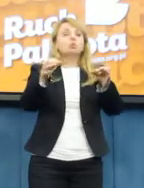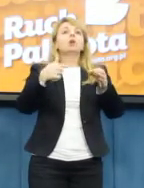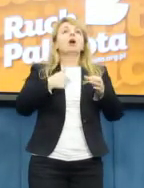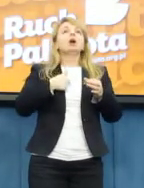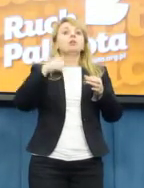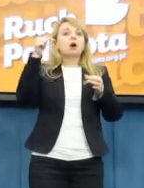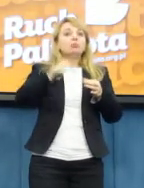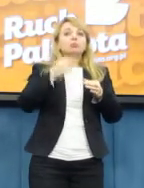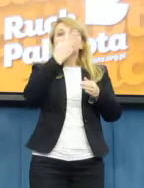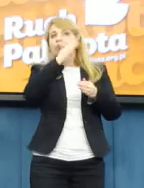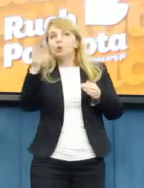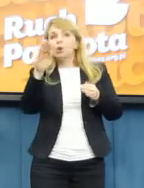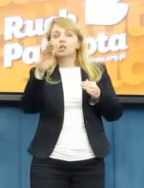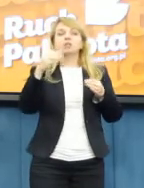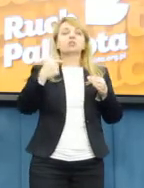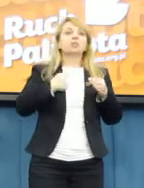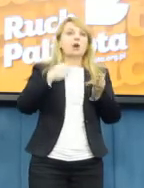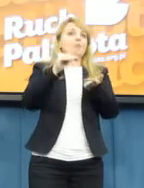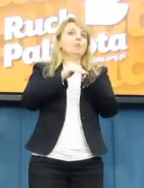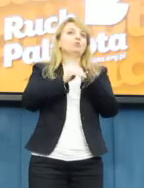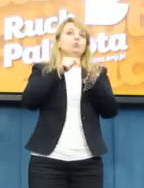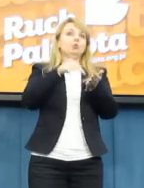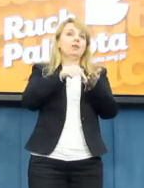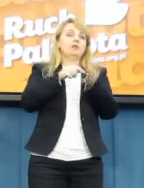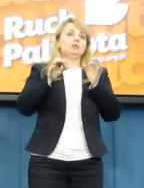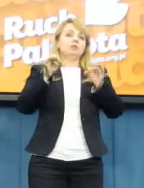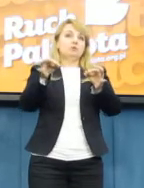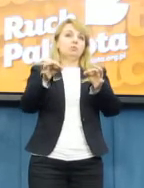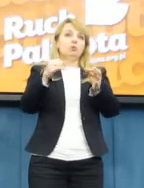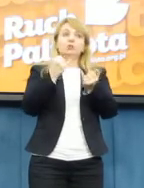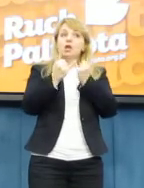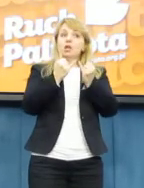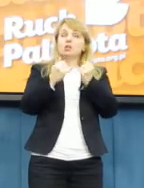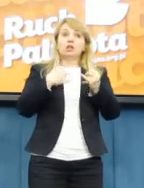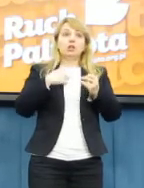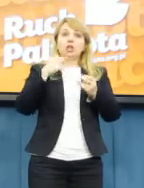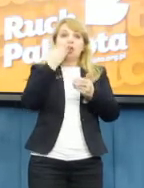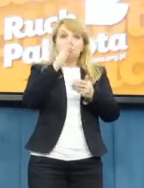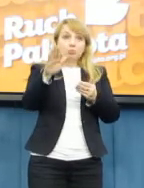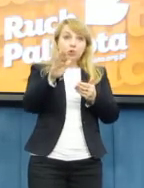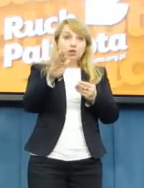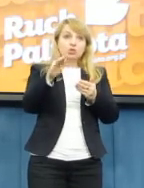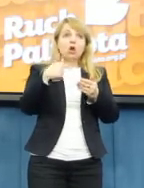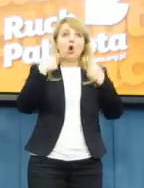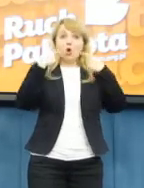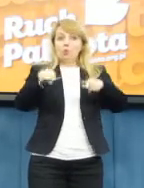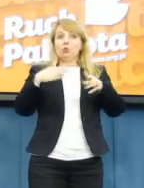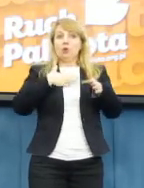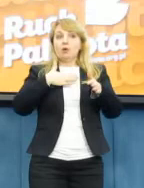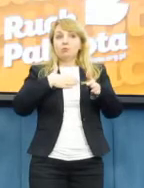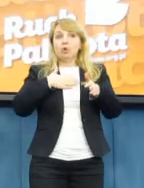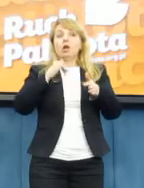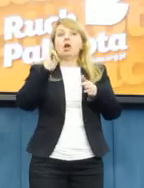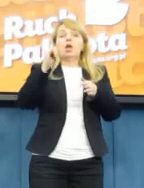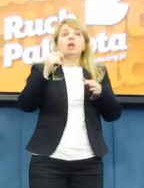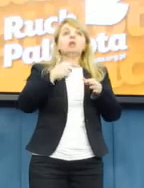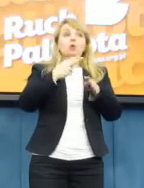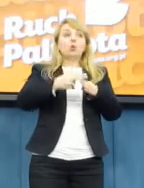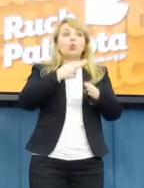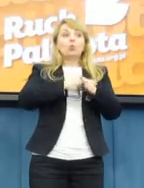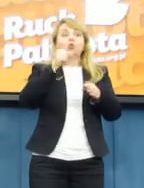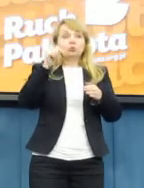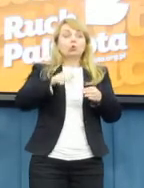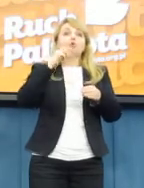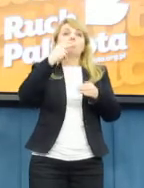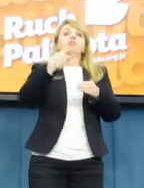ja tego samochodu potrzebuję dla celów biznesowych, a jeśli tego nie wykażę i ciężar odpowiedzialności będzie spoczywał na mnie, to wtedy ministerstwo uzna, że ja to widocznie zrobiłem po to, ażeby sobie zawyżyć